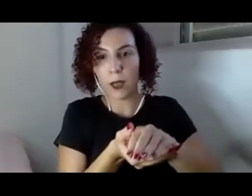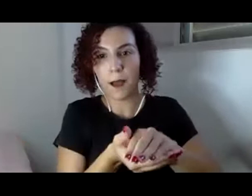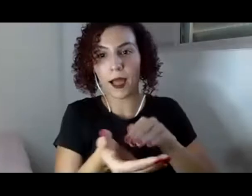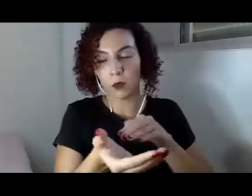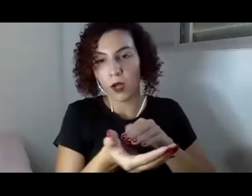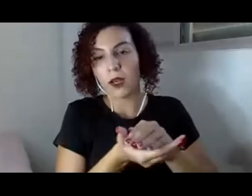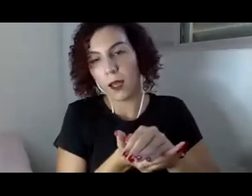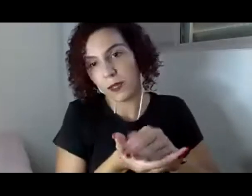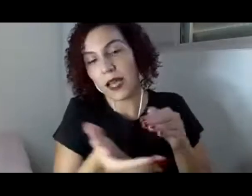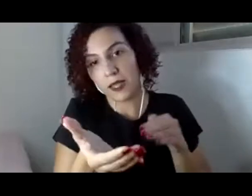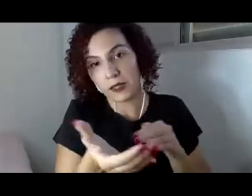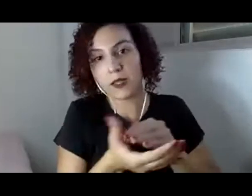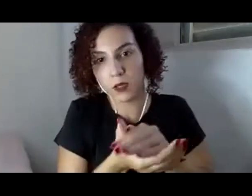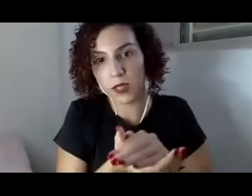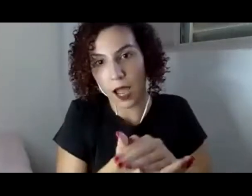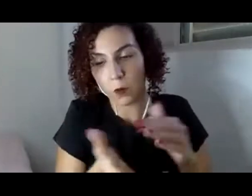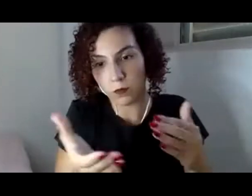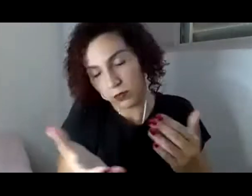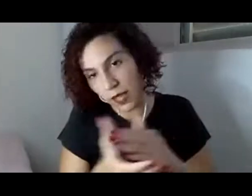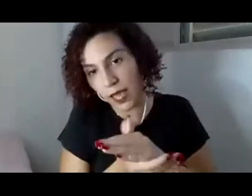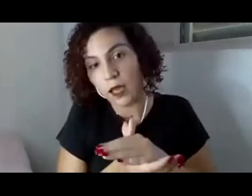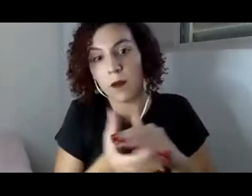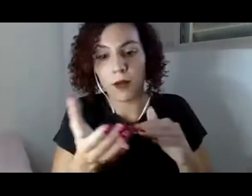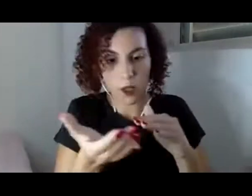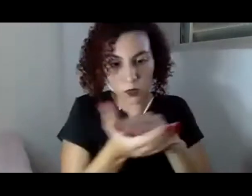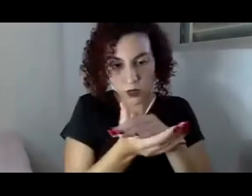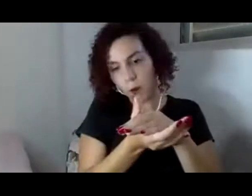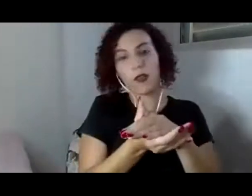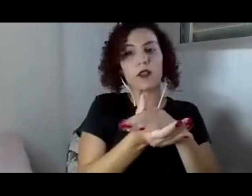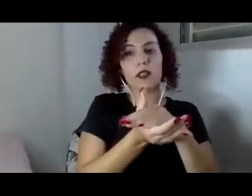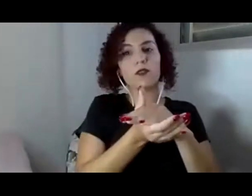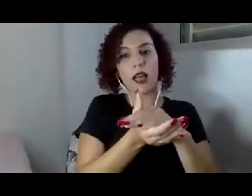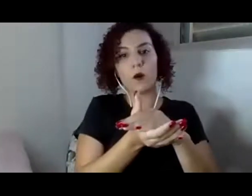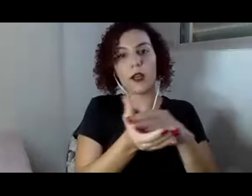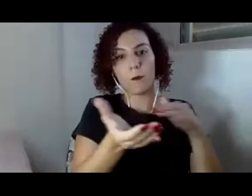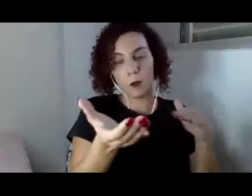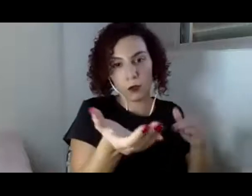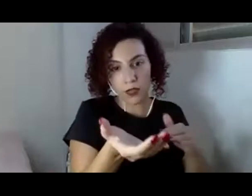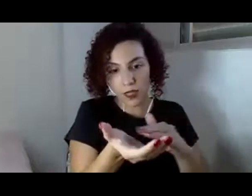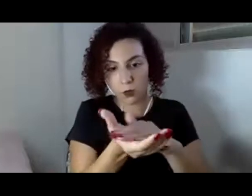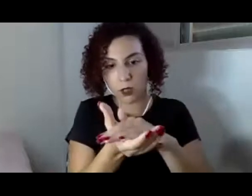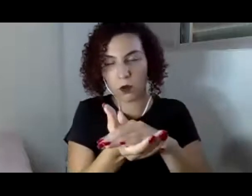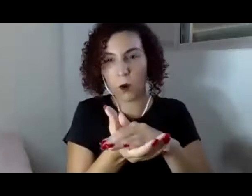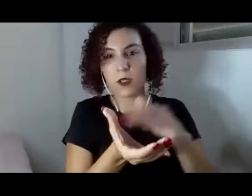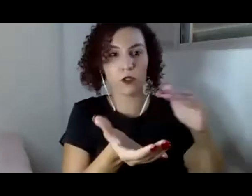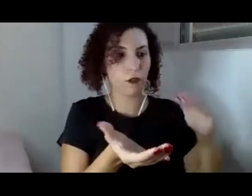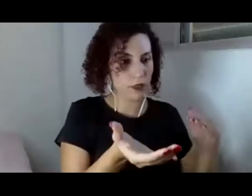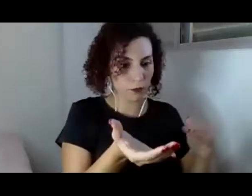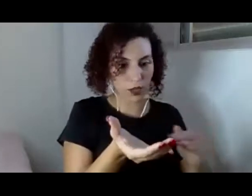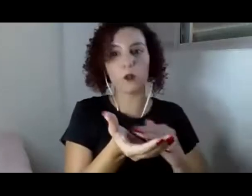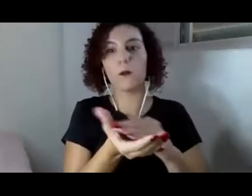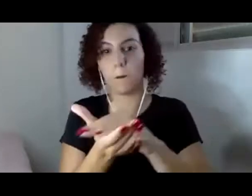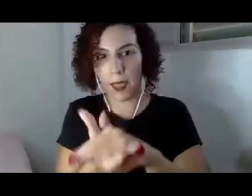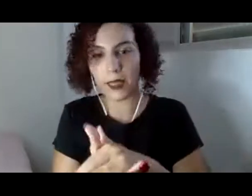falar de um sapato, né? Apesar desse ser o sinal, né? Mas é um sinal meio classificador, né? Porque eu estou fazendo como se eu